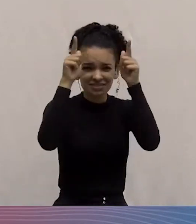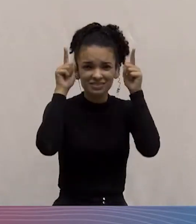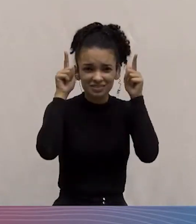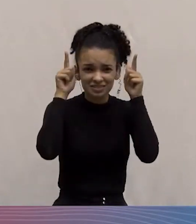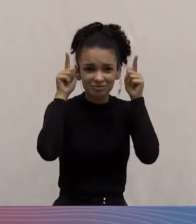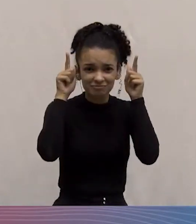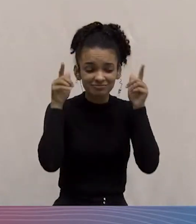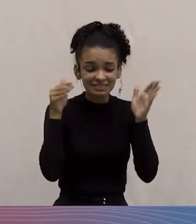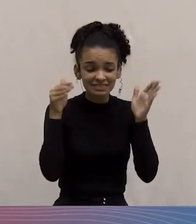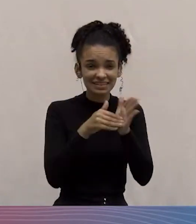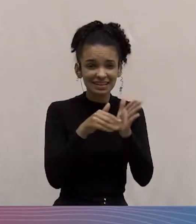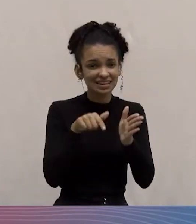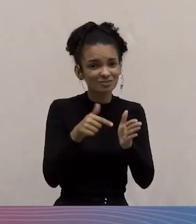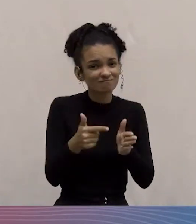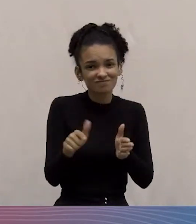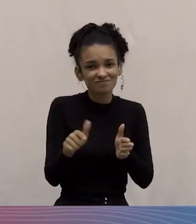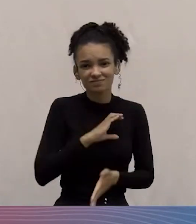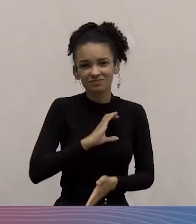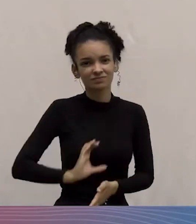até nisso sem Cristo.